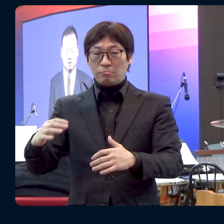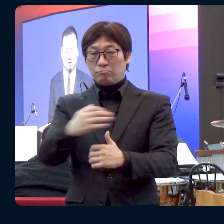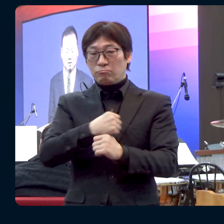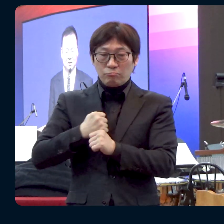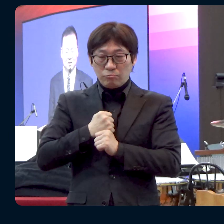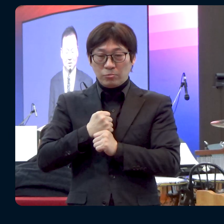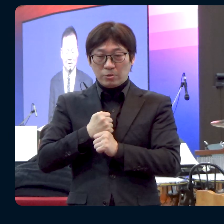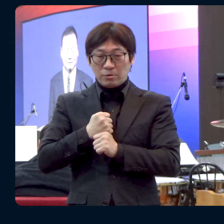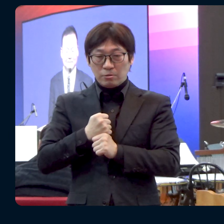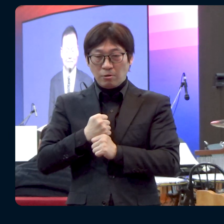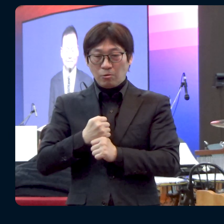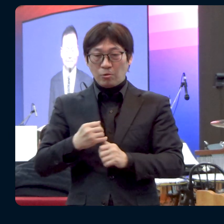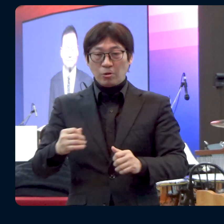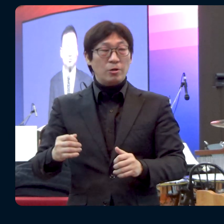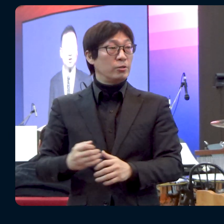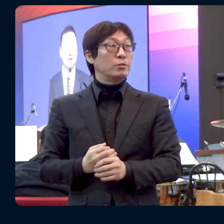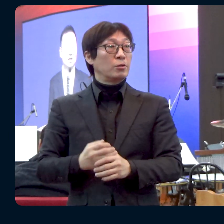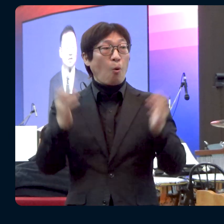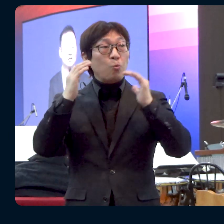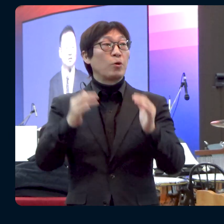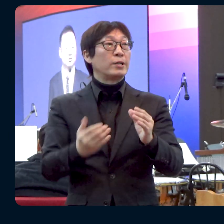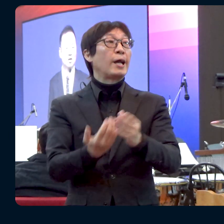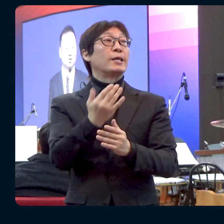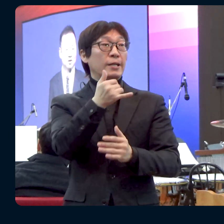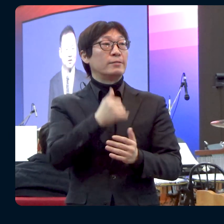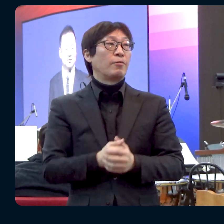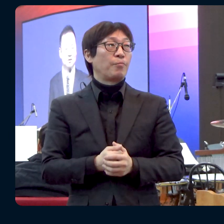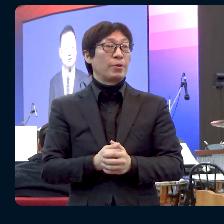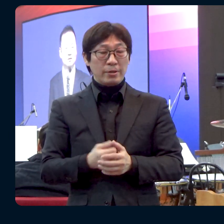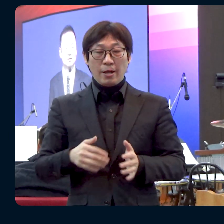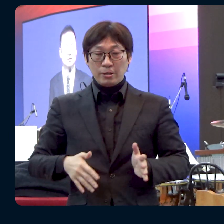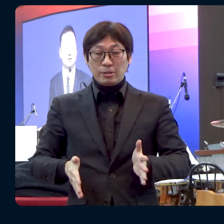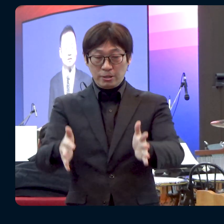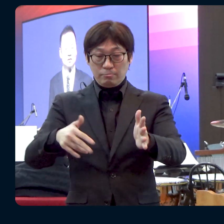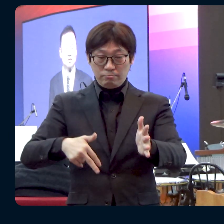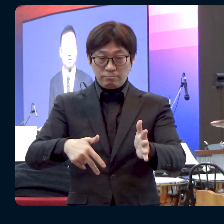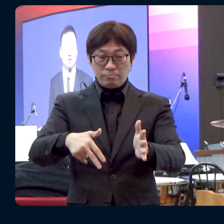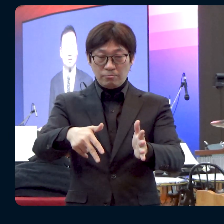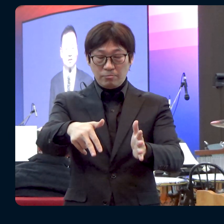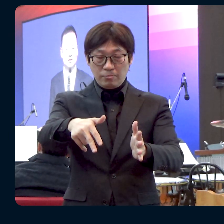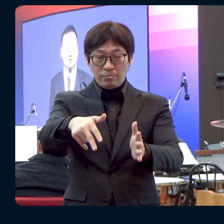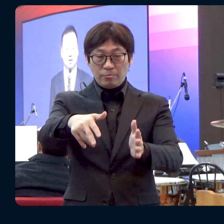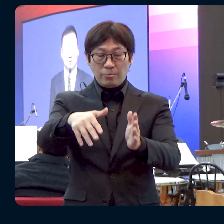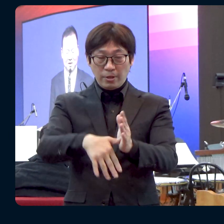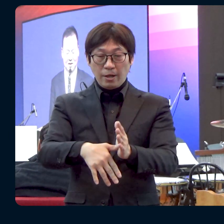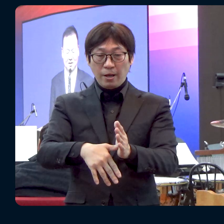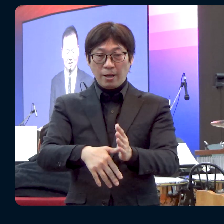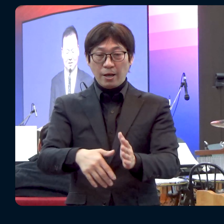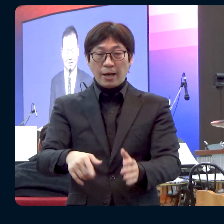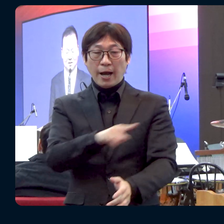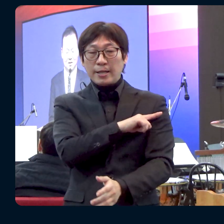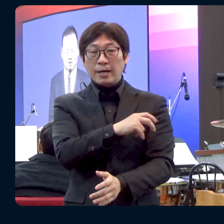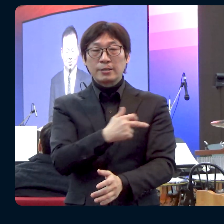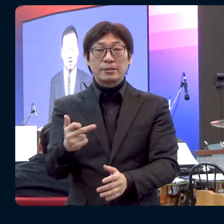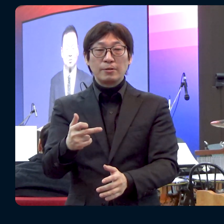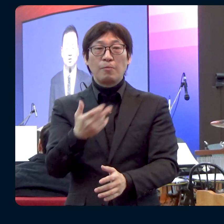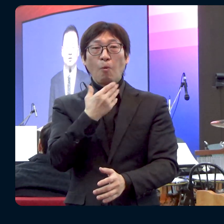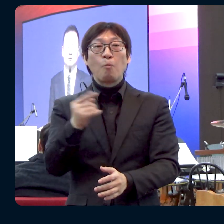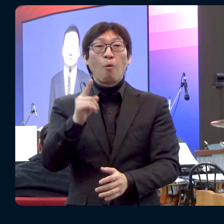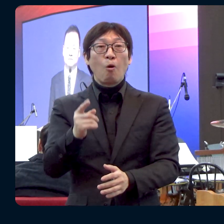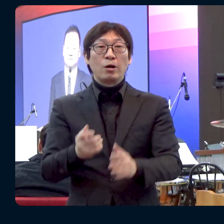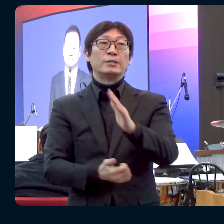무서운 고난들도 있습니다. 그러나 우리가 가는 길에서 우리가 얻게 되는 것은 진정한